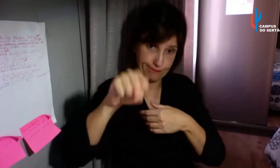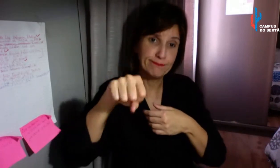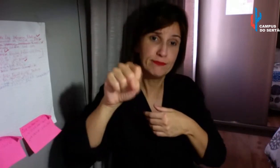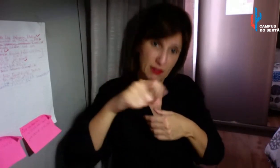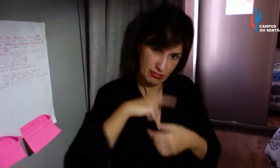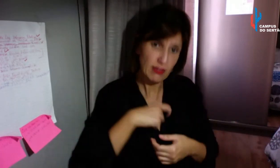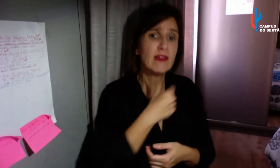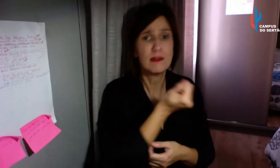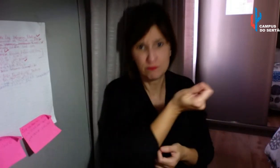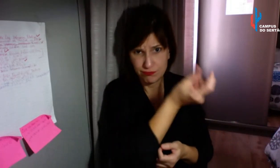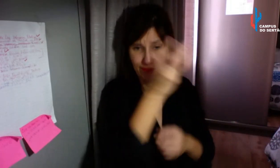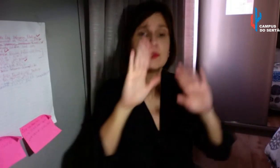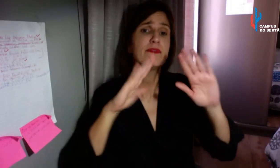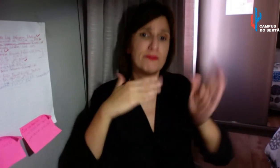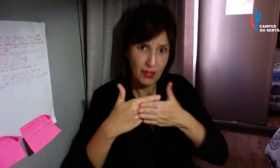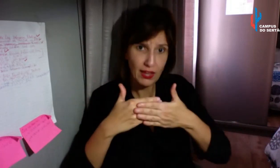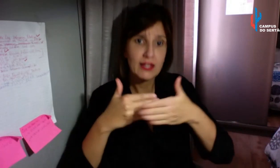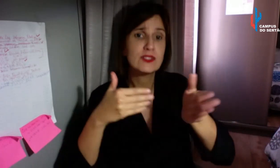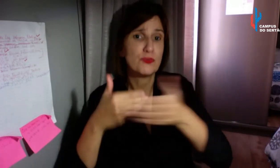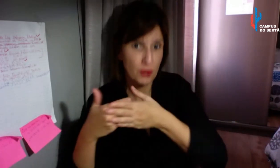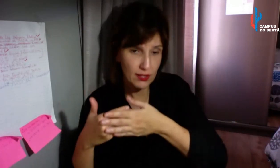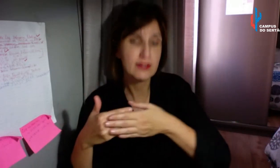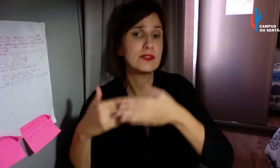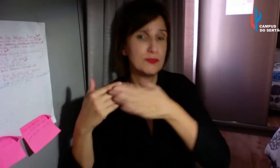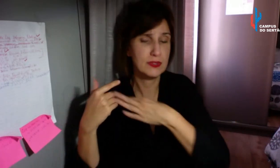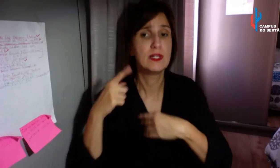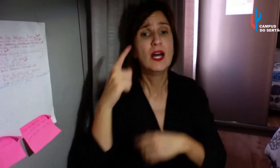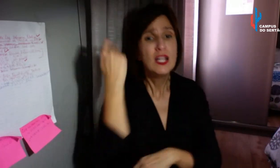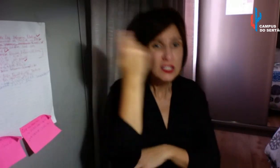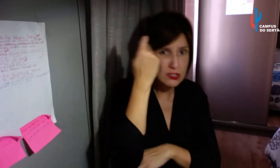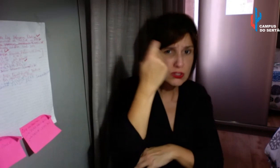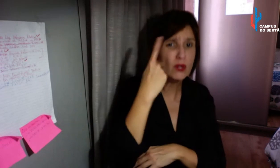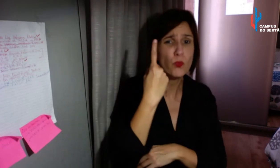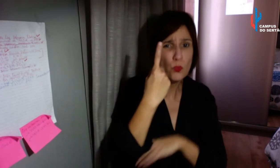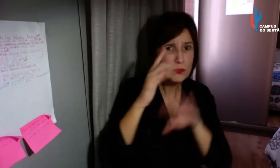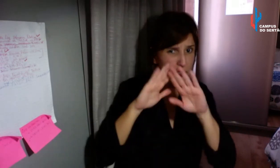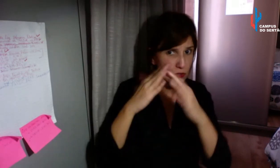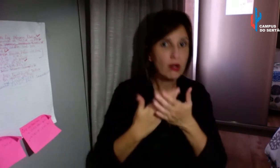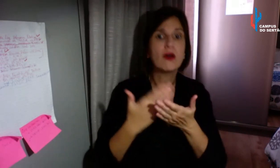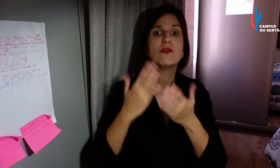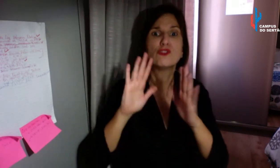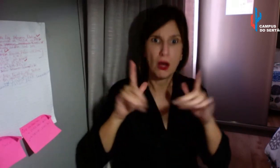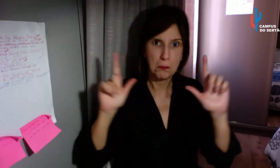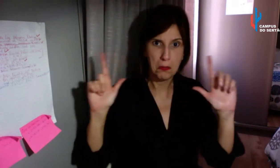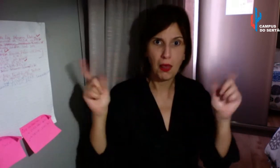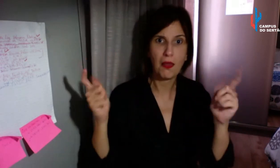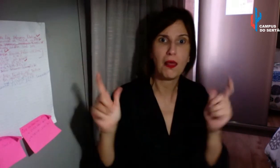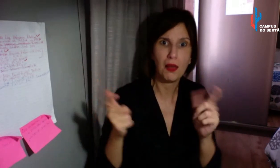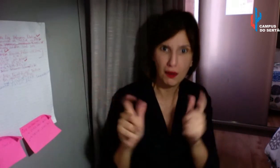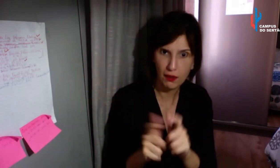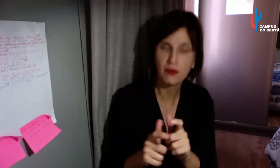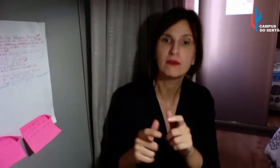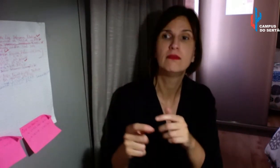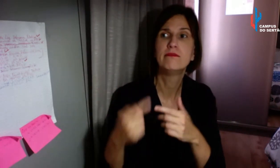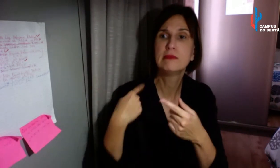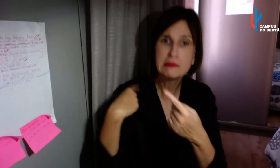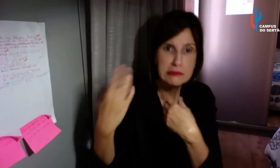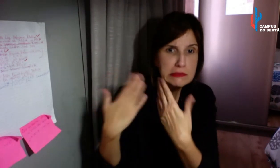teria que trabalhar as duas questões, né? E tem muitas escolas que têm sido fechadas, sim. No Rio Grande do Sul, nós tivemos o fechamento de